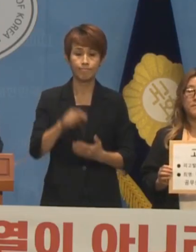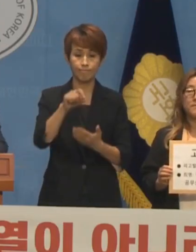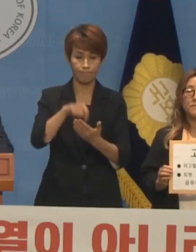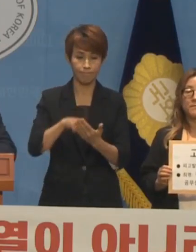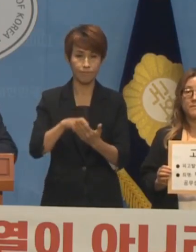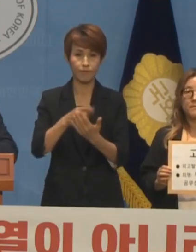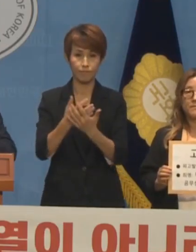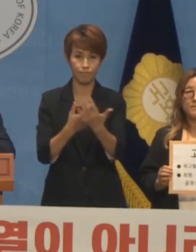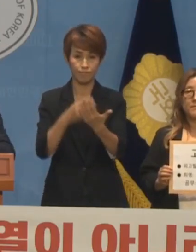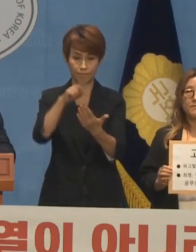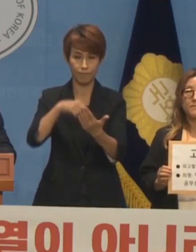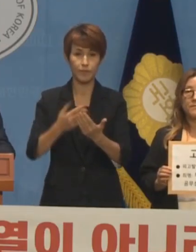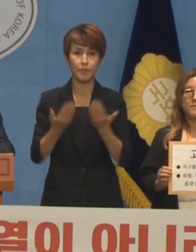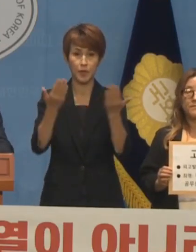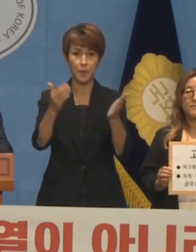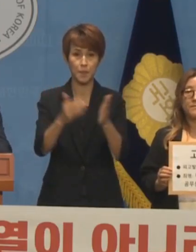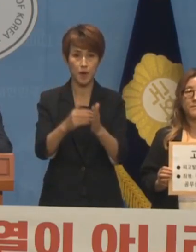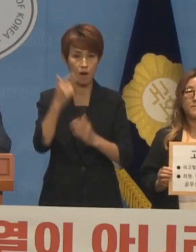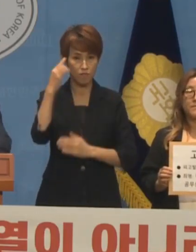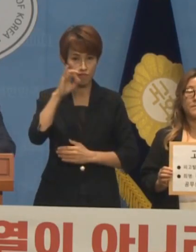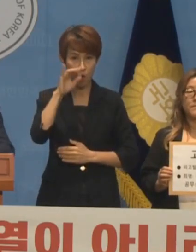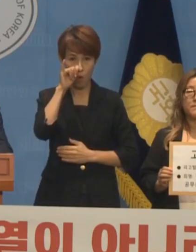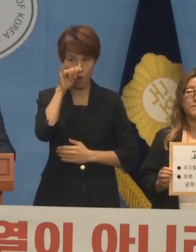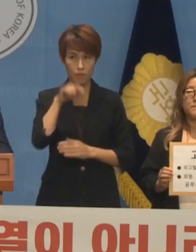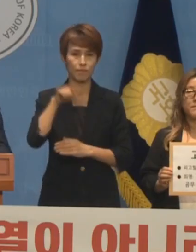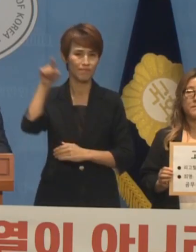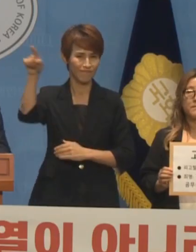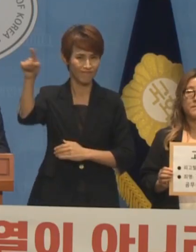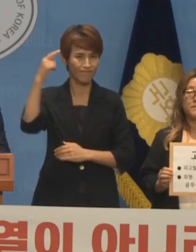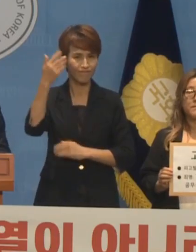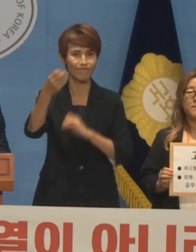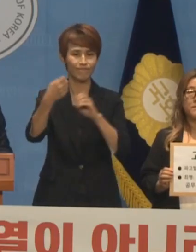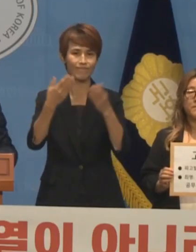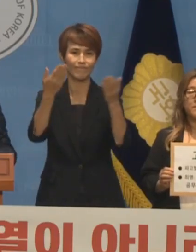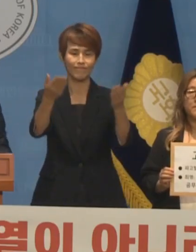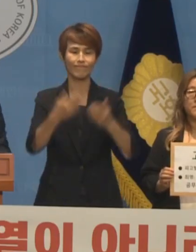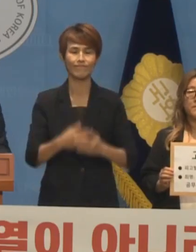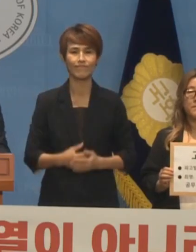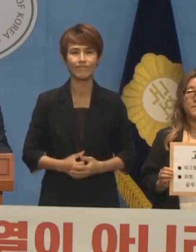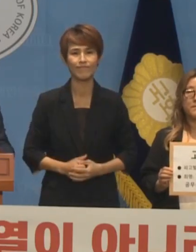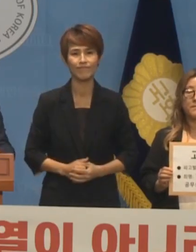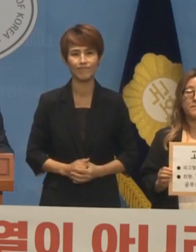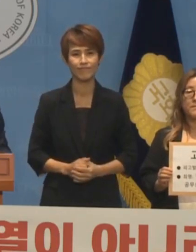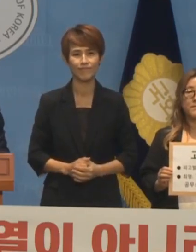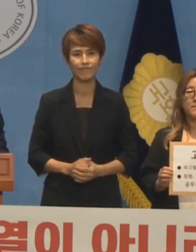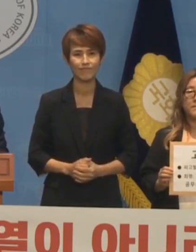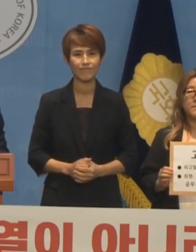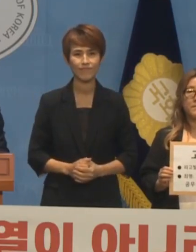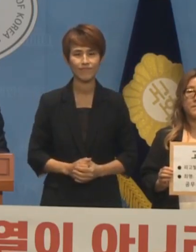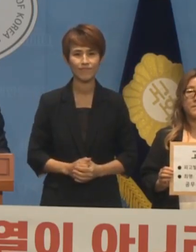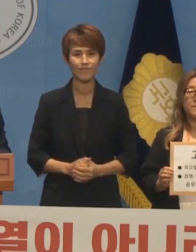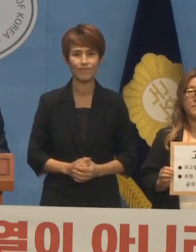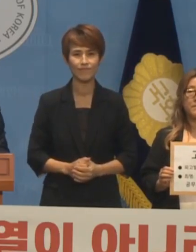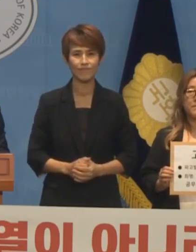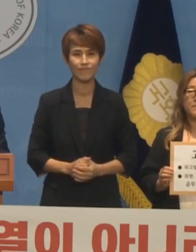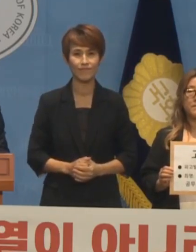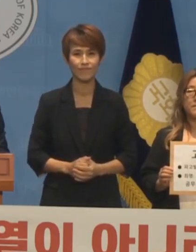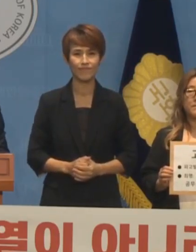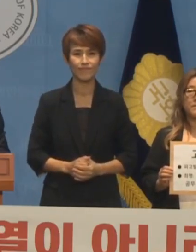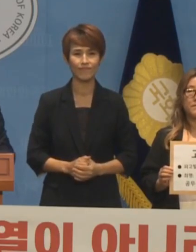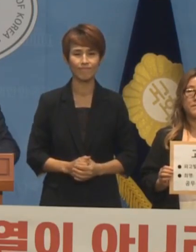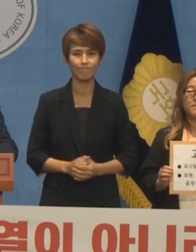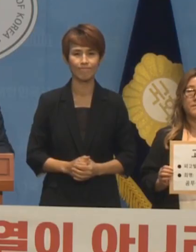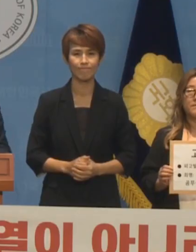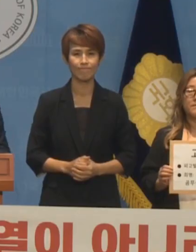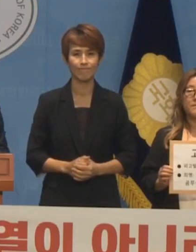마치고 관련된 질문 있으시면 브리핑룸으로 이동해서 질문 간략하게 받도록 하겠습니다.